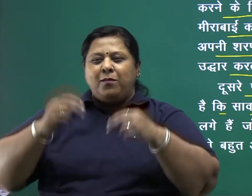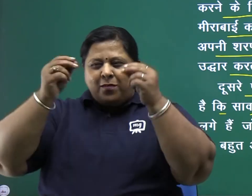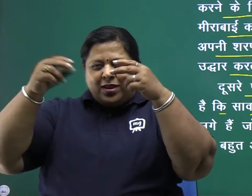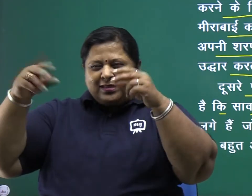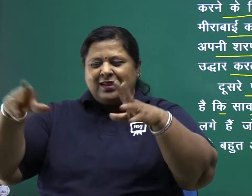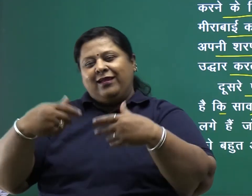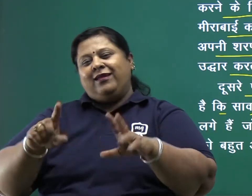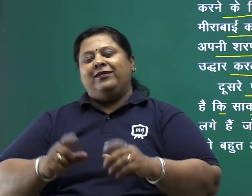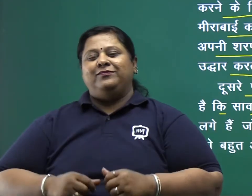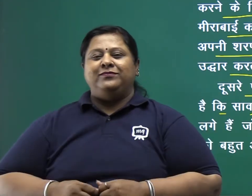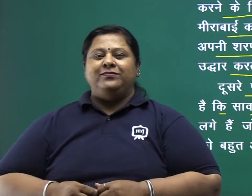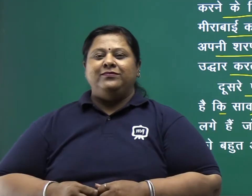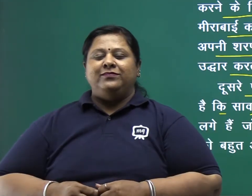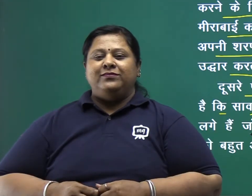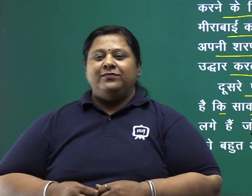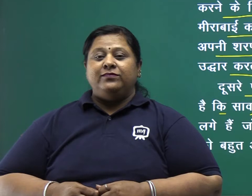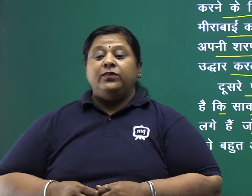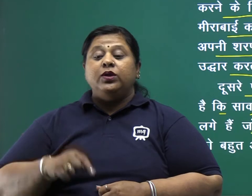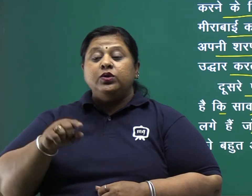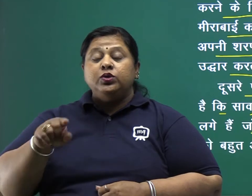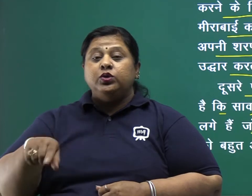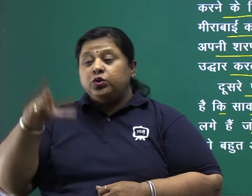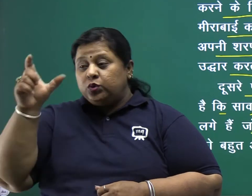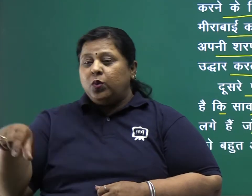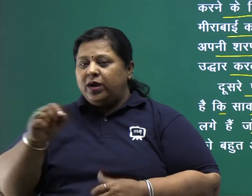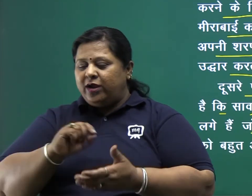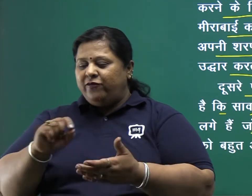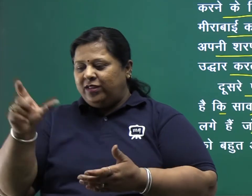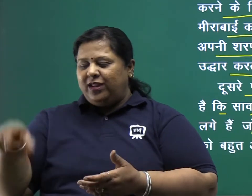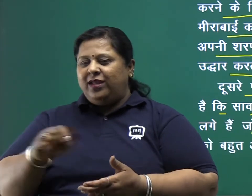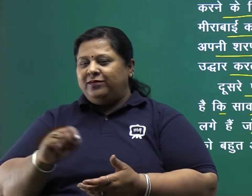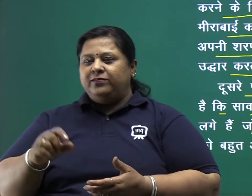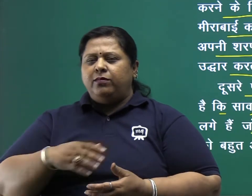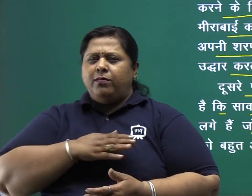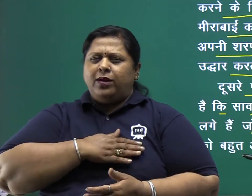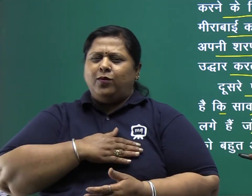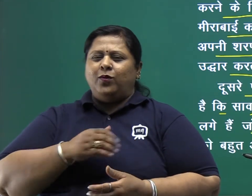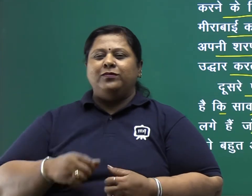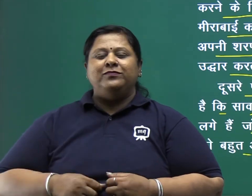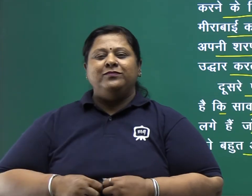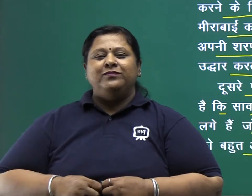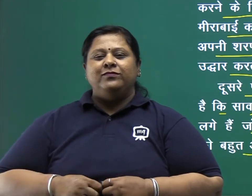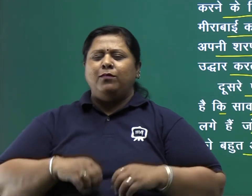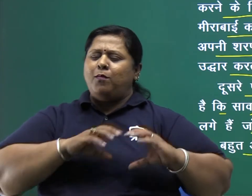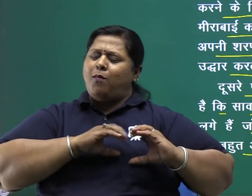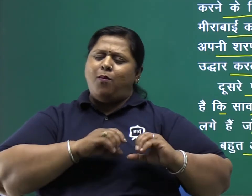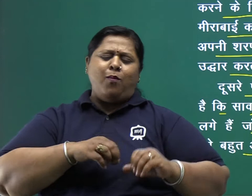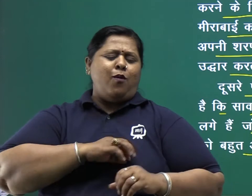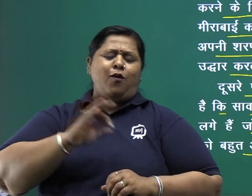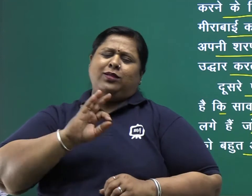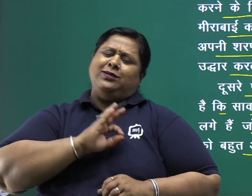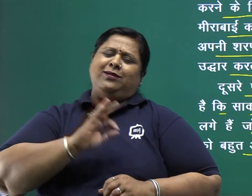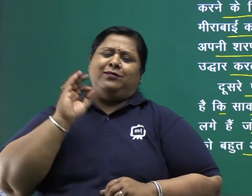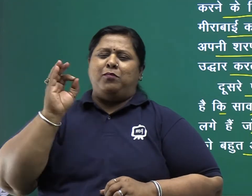बरसने लगे हैं, जो कवयित्री के मन को बहुत अच्छे लगते